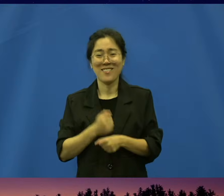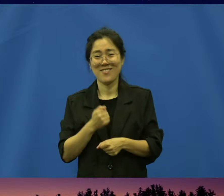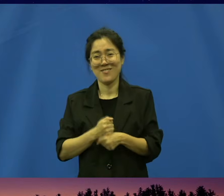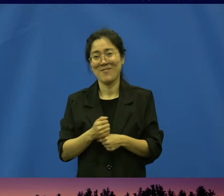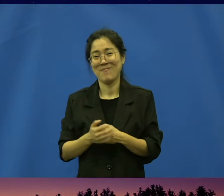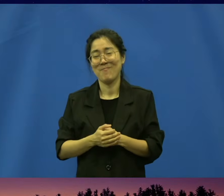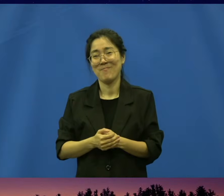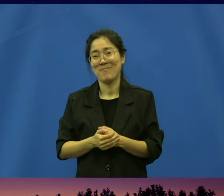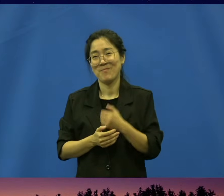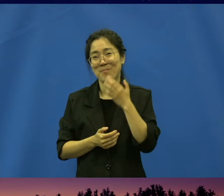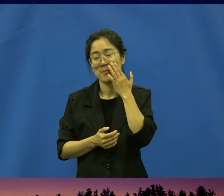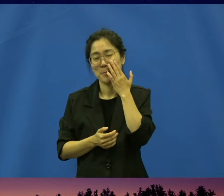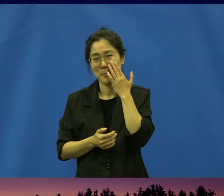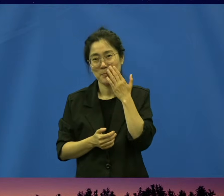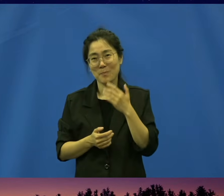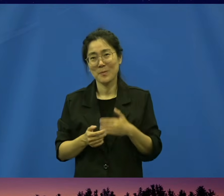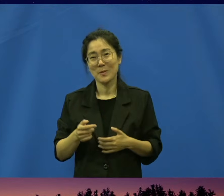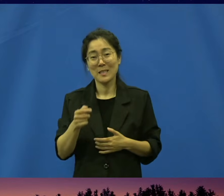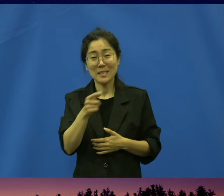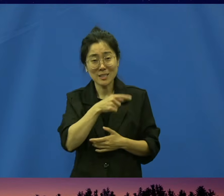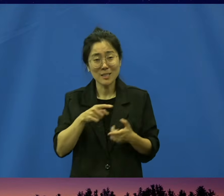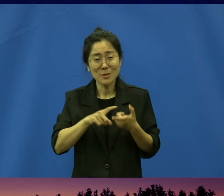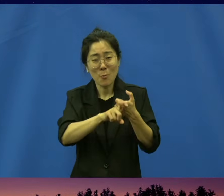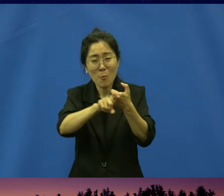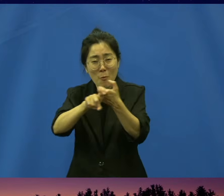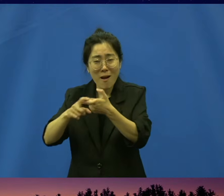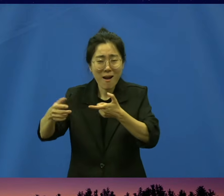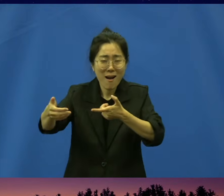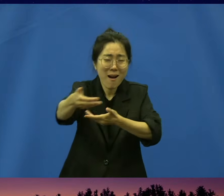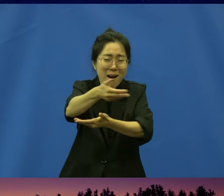그 가운데 하나님을 경배하고,